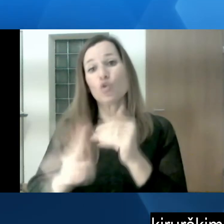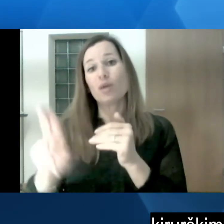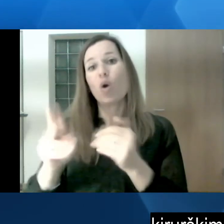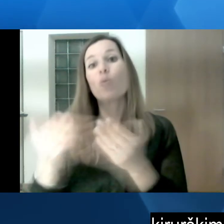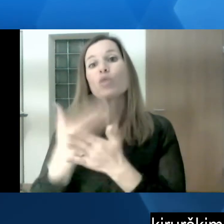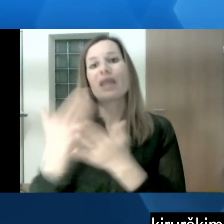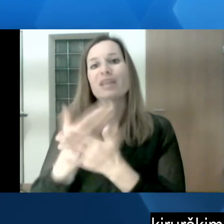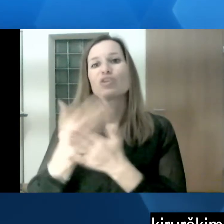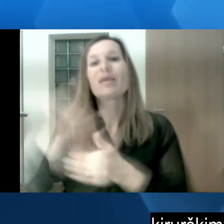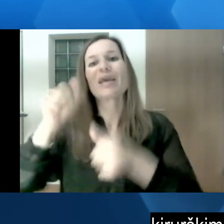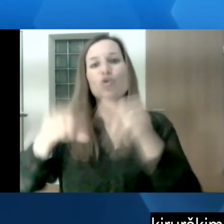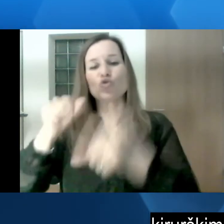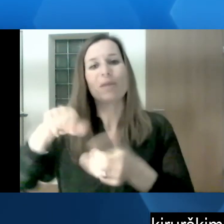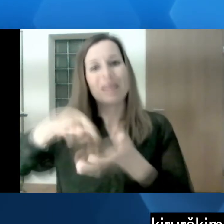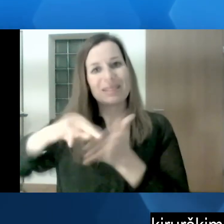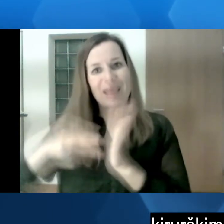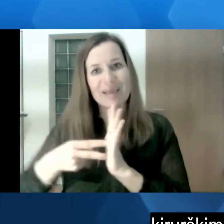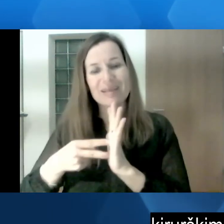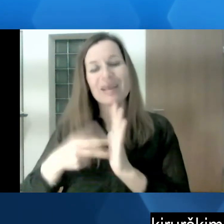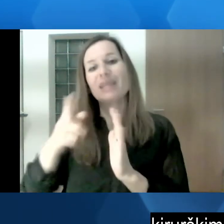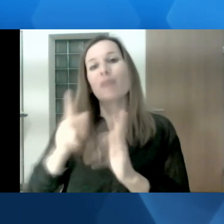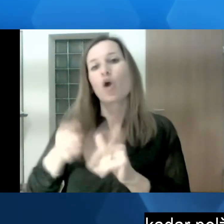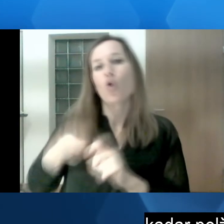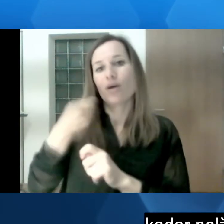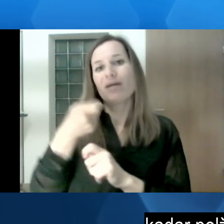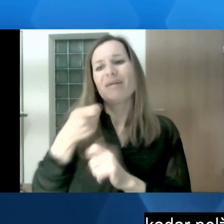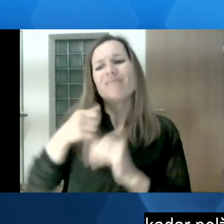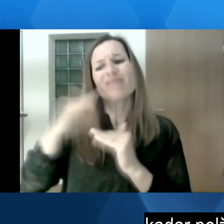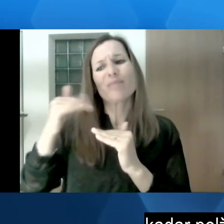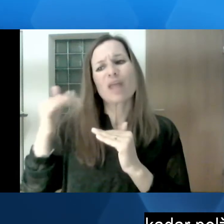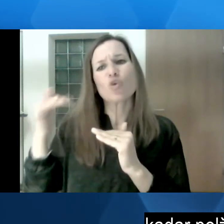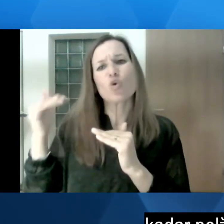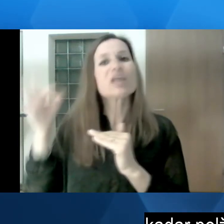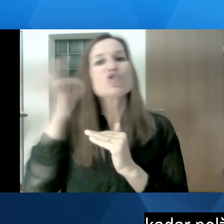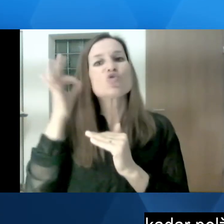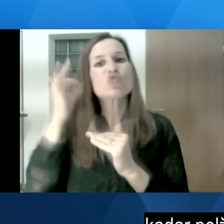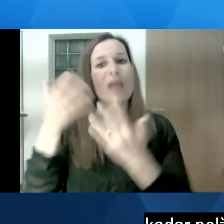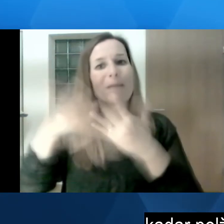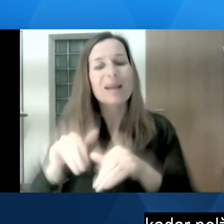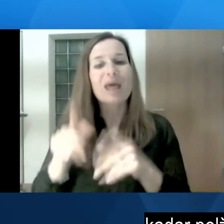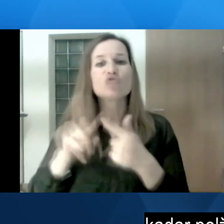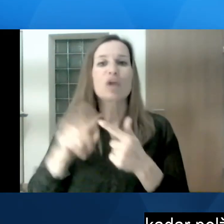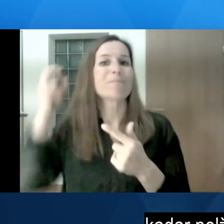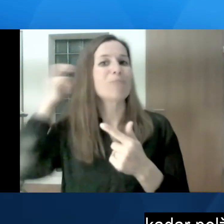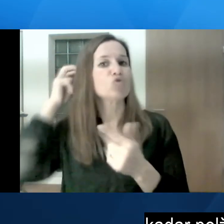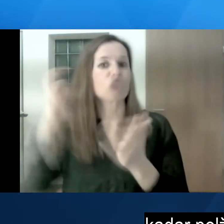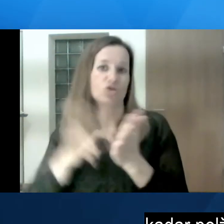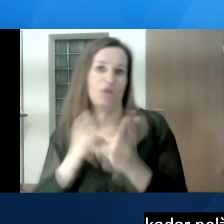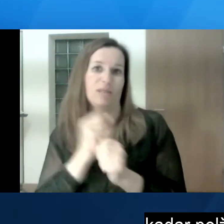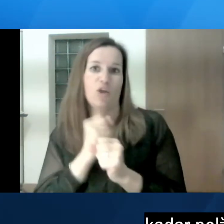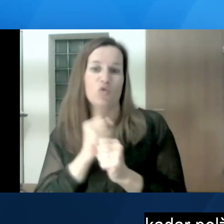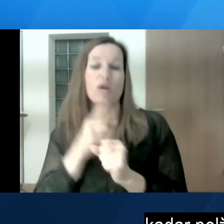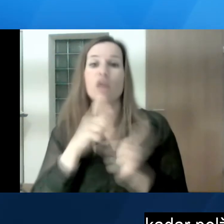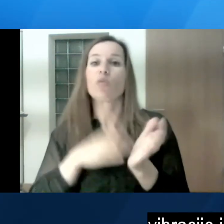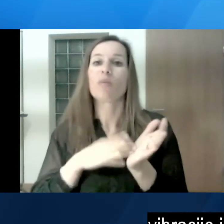tehnikami, kjer lahko vsadimo vibratorni slušni aparat, kadar polžek še deluje, se pravi, da se samo na